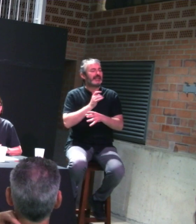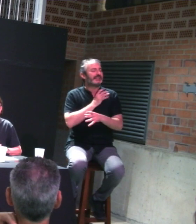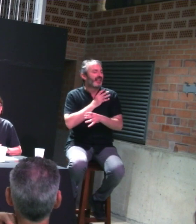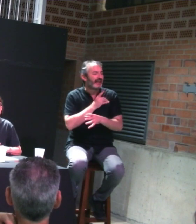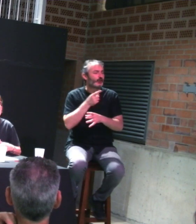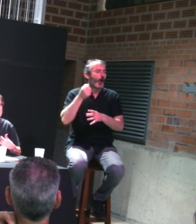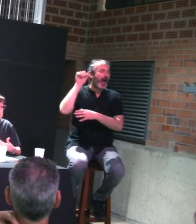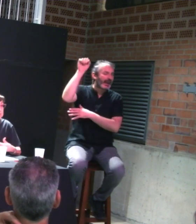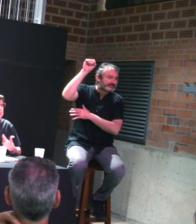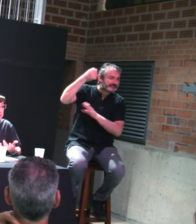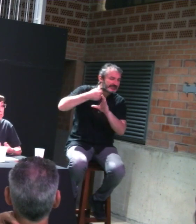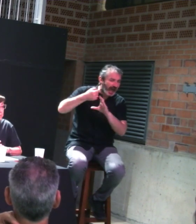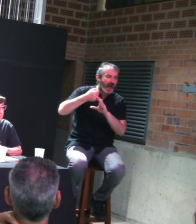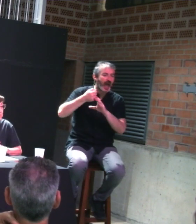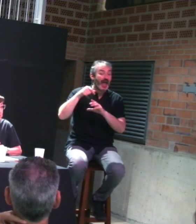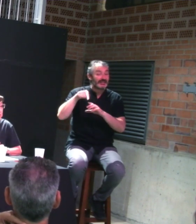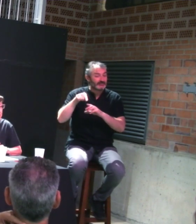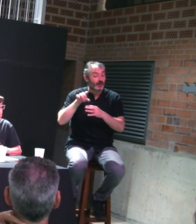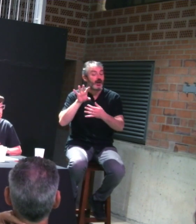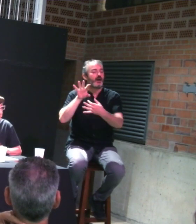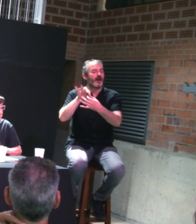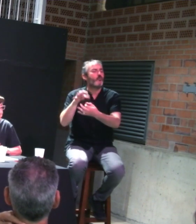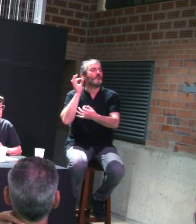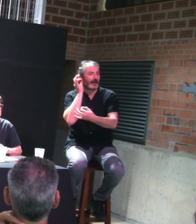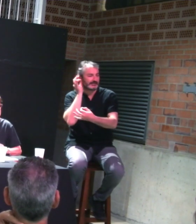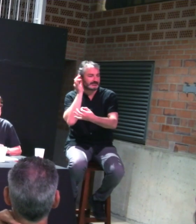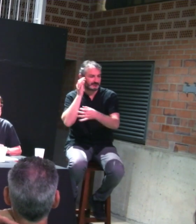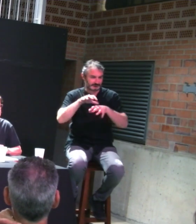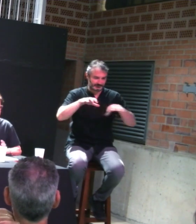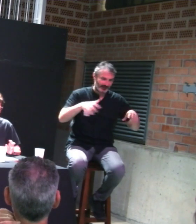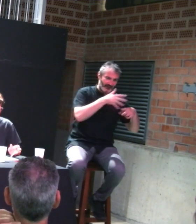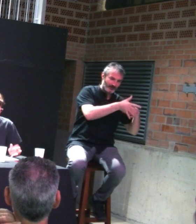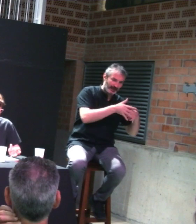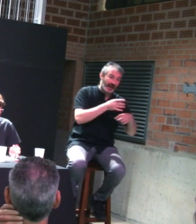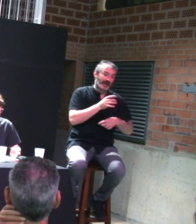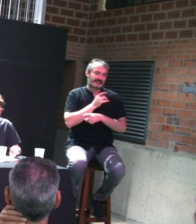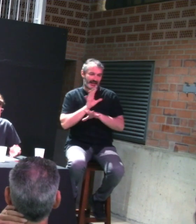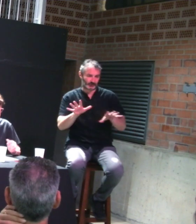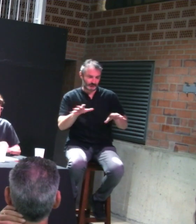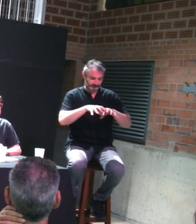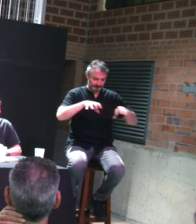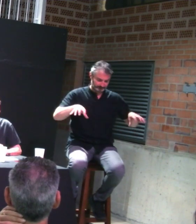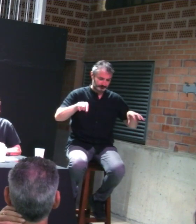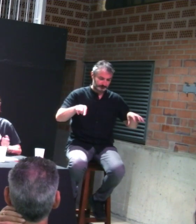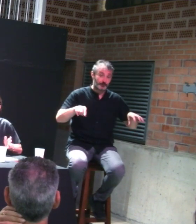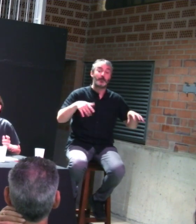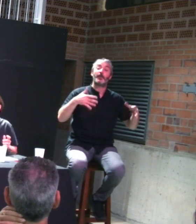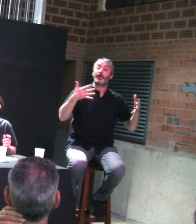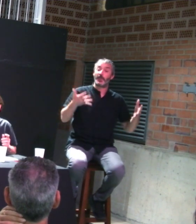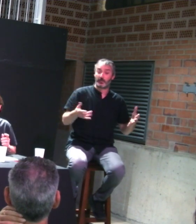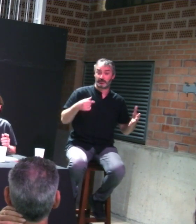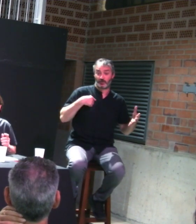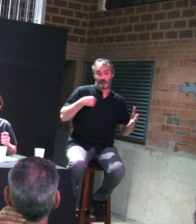sindicalismo y el anarquismo y también su vinculación con las mujeres. ¿De acuerdo? Vale, pues como vamos a ver